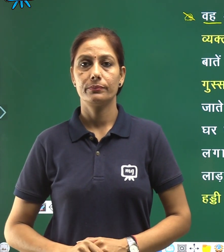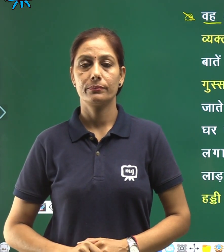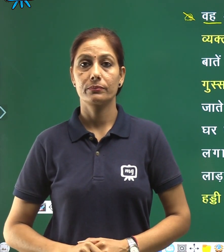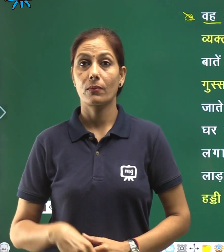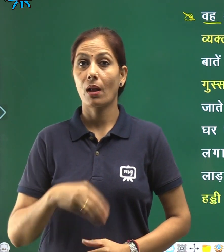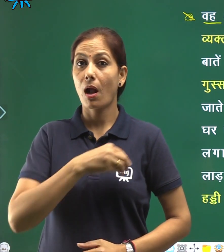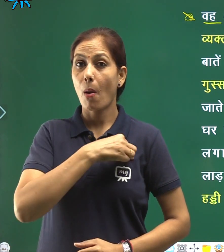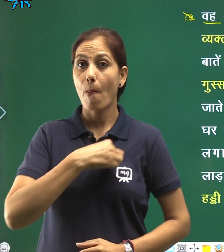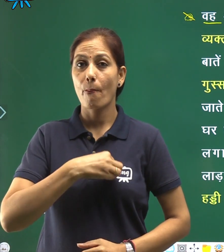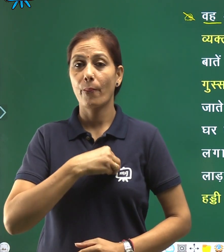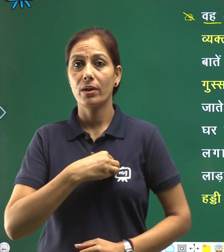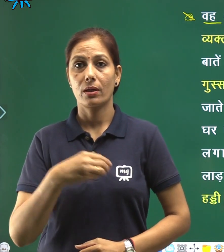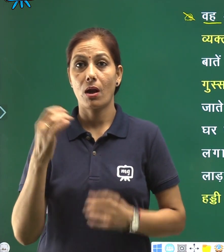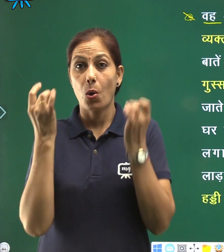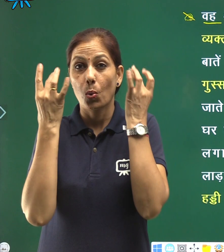मन का गुस्सा